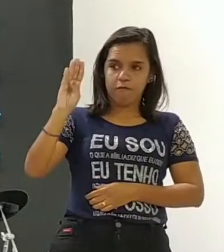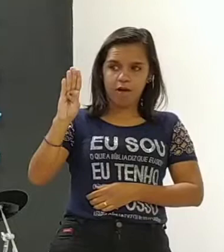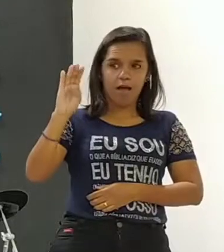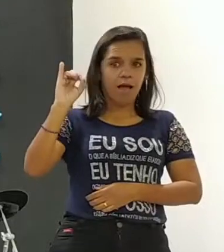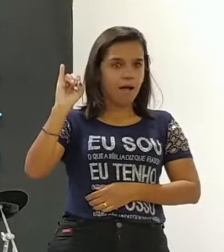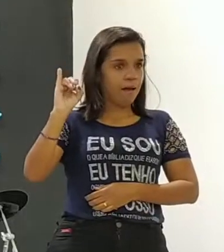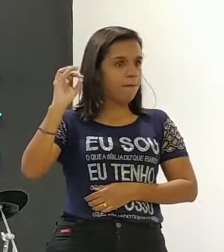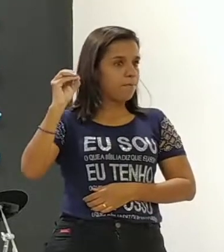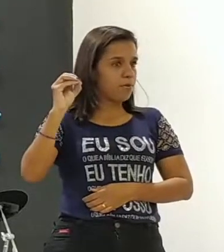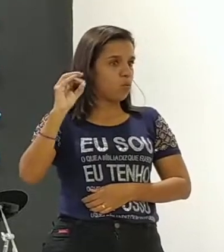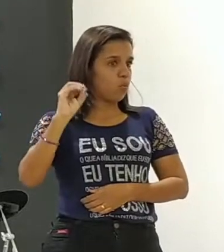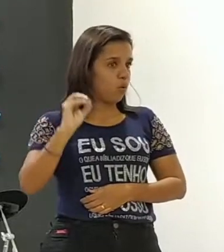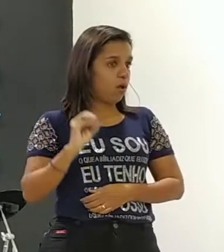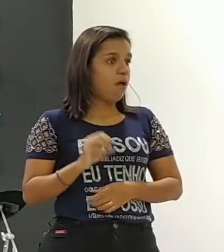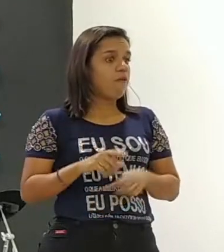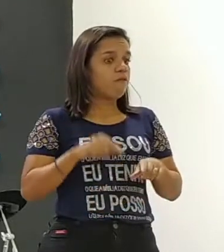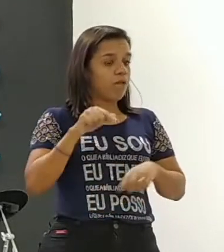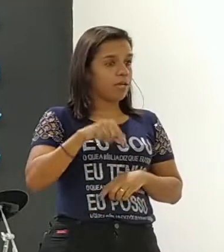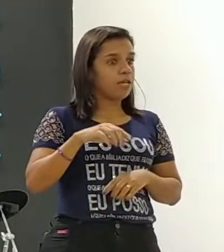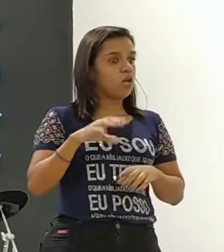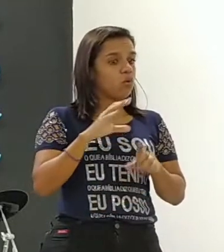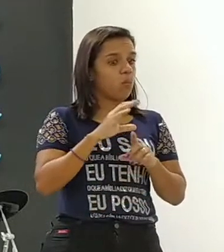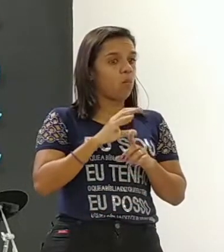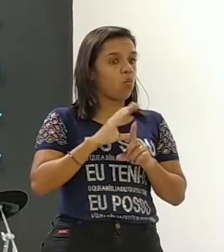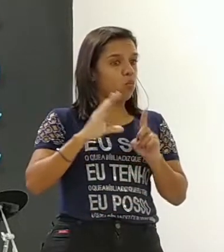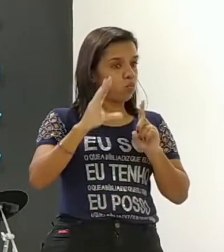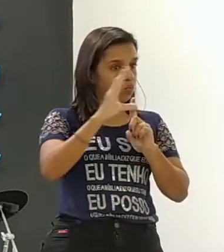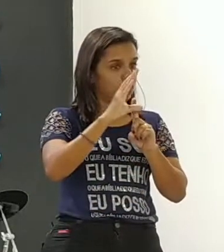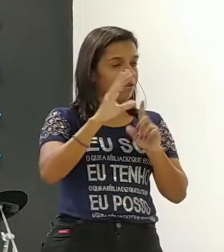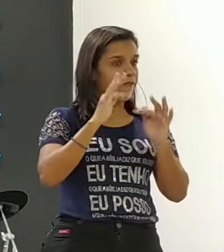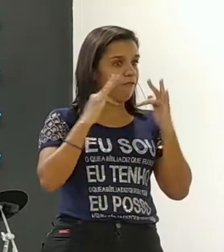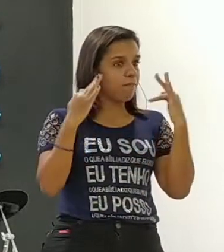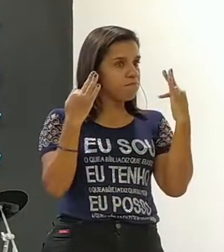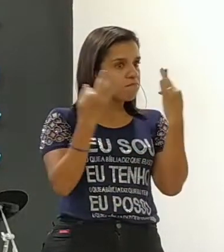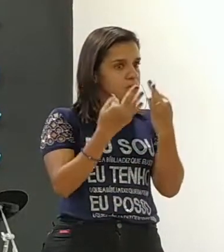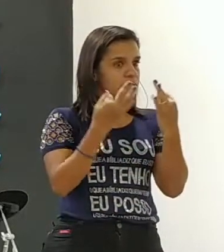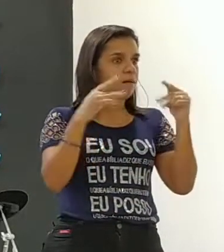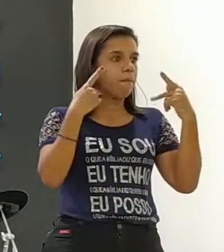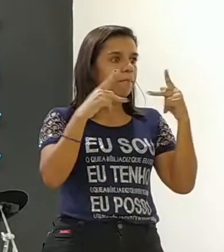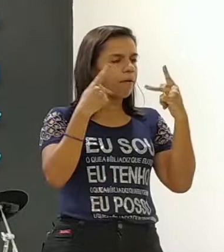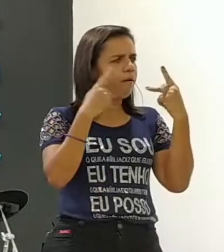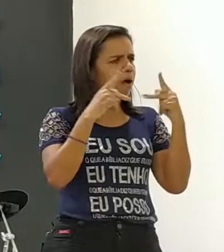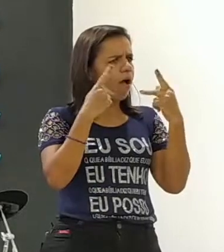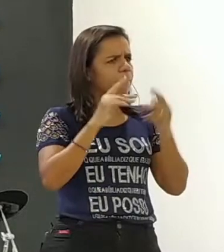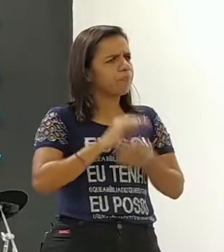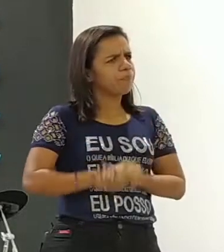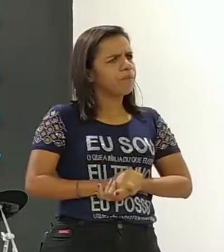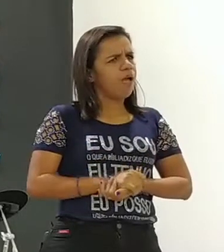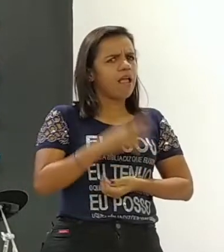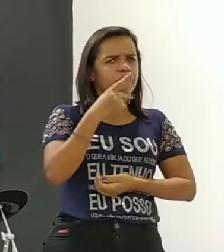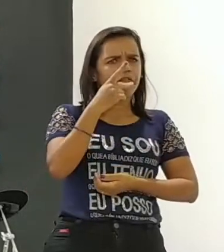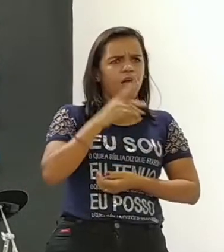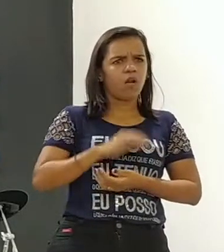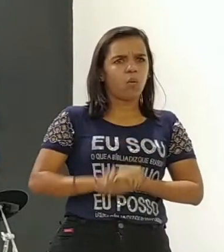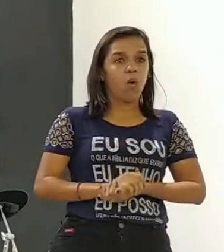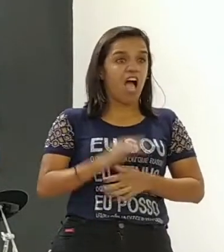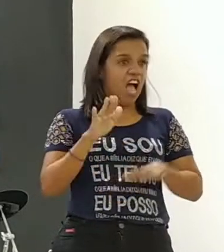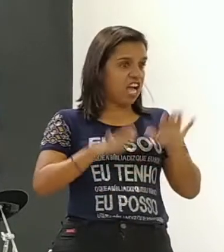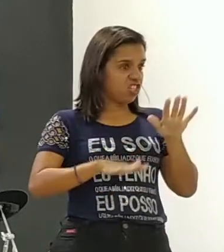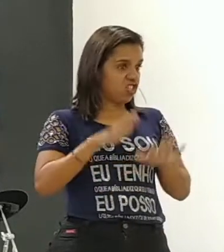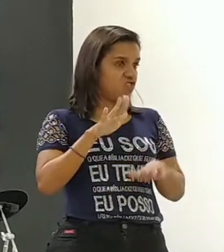aqui. Aí o pastor Fábio pegou um determinado momento do culto, ele pegou e falou assim: